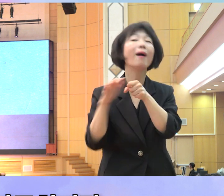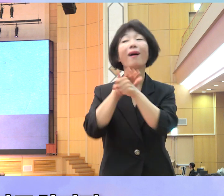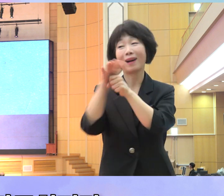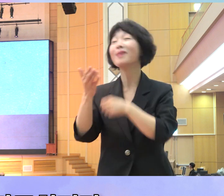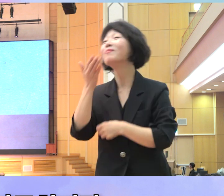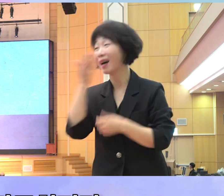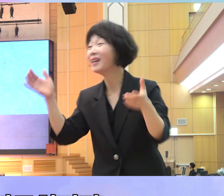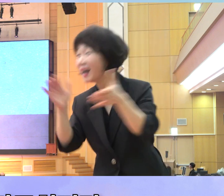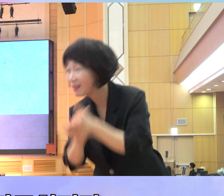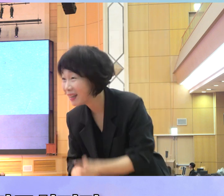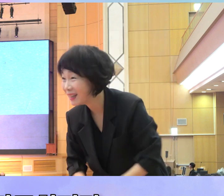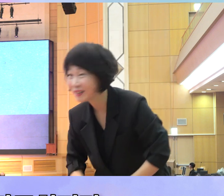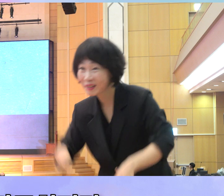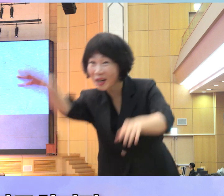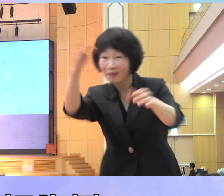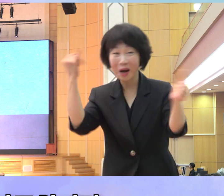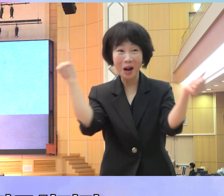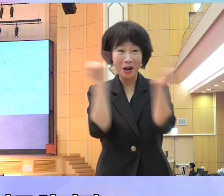저 왼수 저거